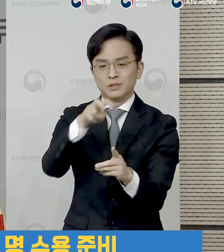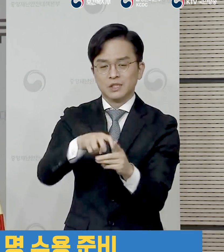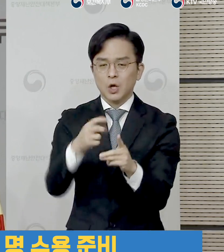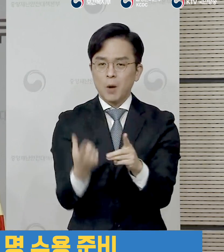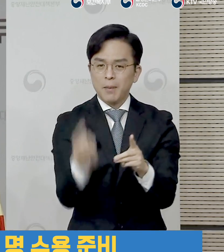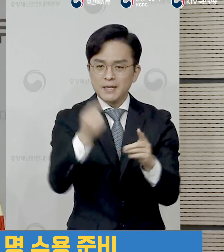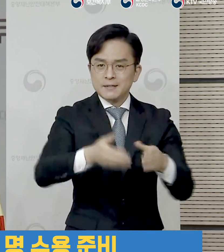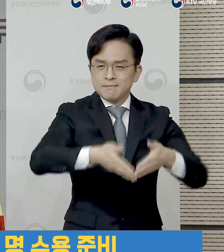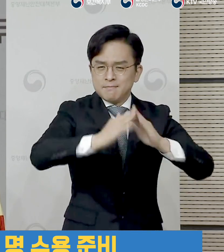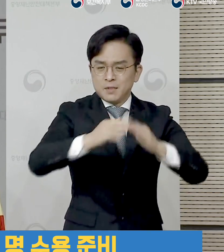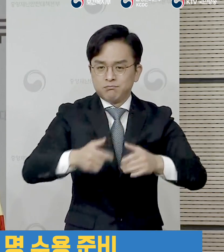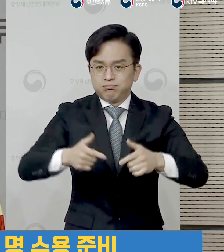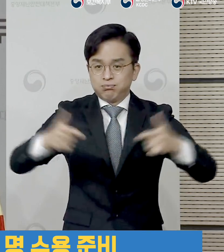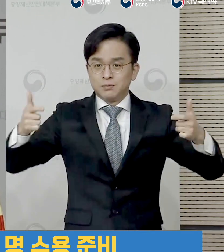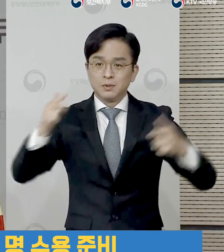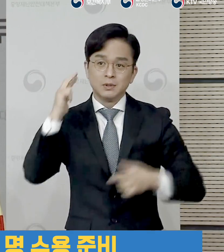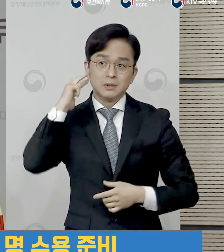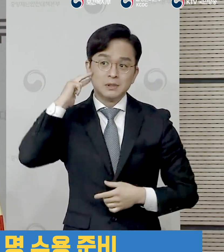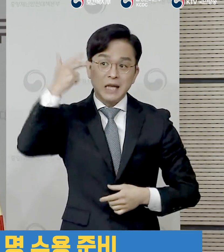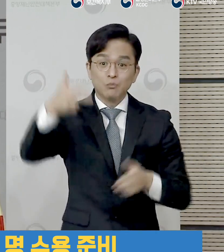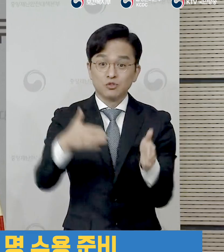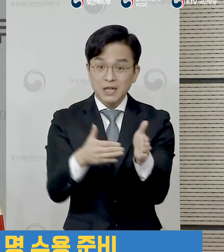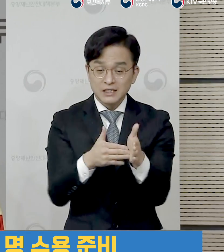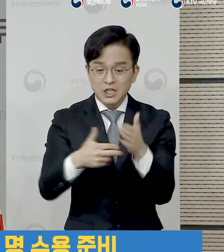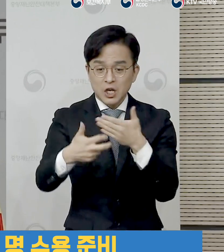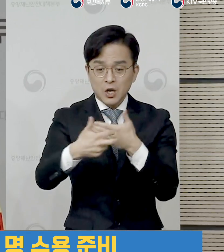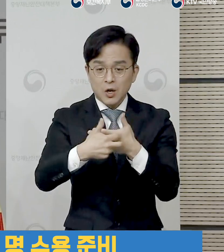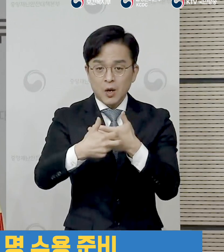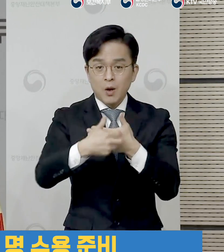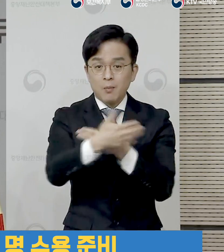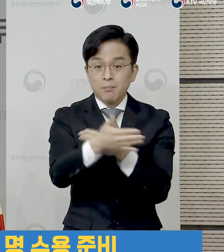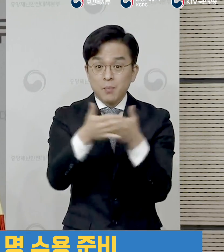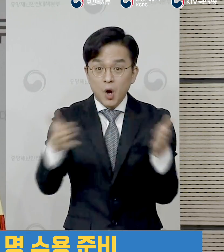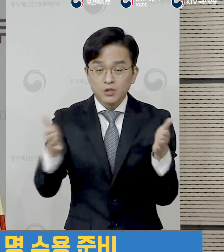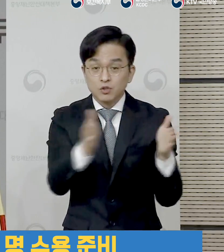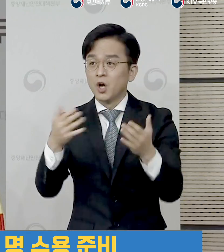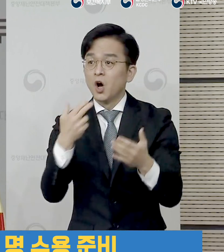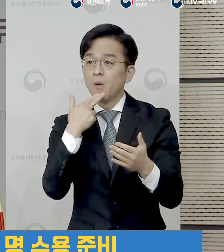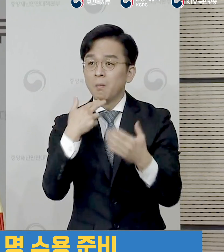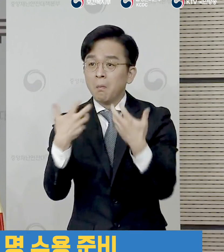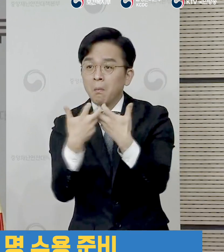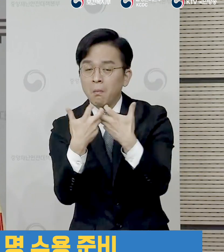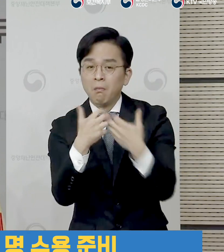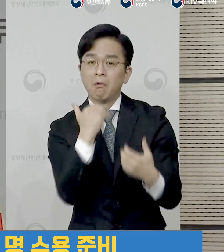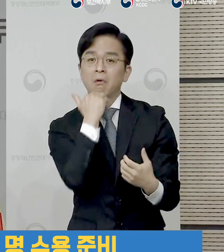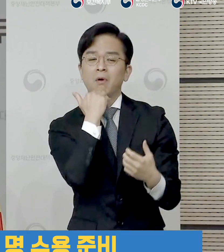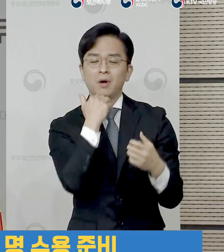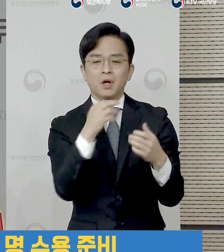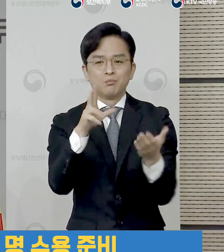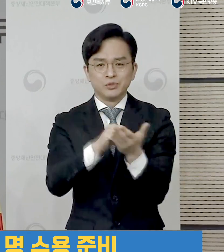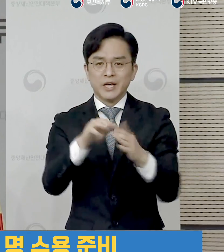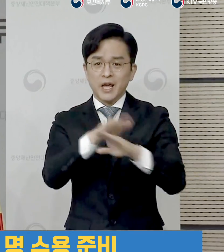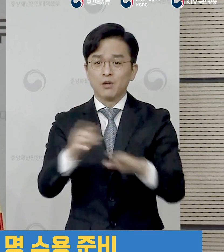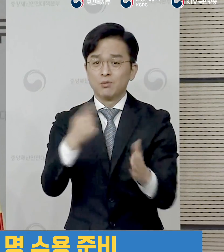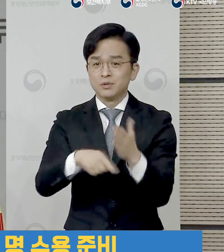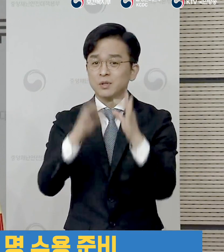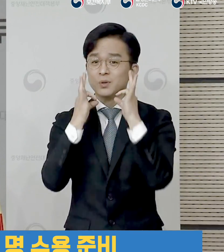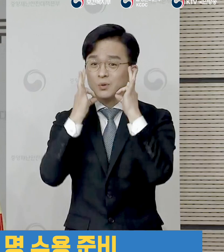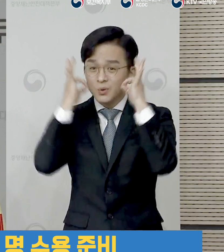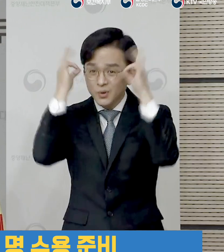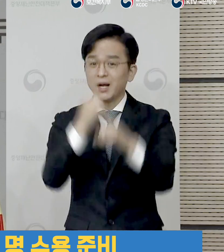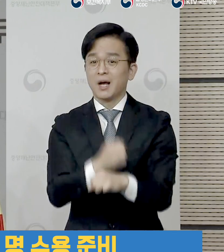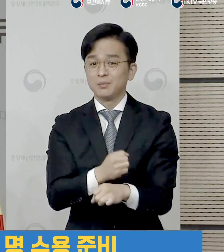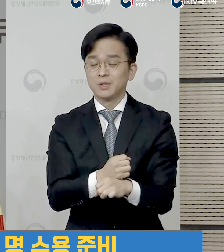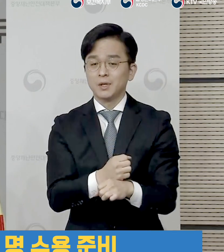확충하여 다음 주 초까지는 2,000명을 수용할 수 있도록 준비하고 있습니다. 대구시도 가능한